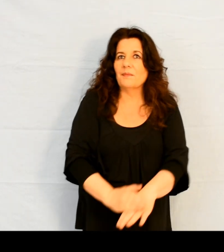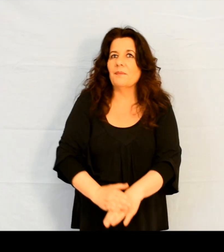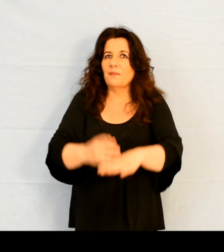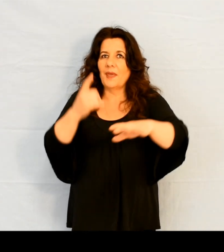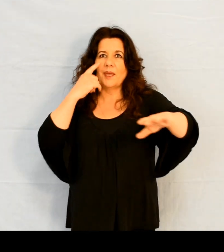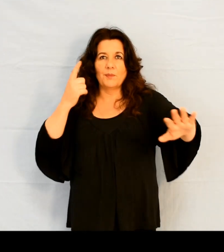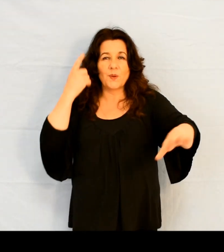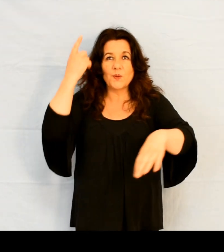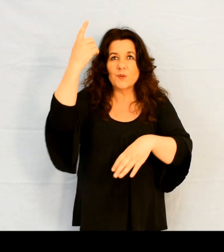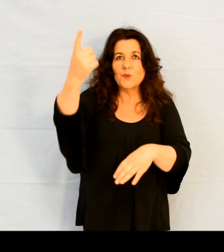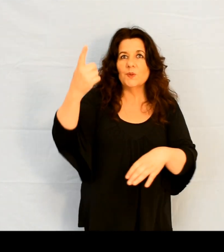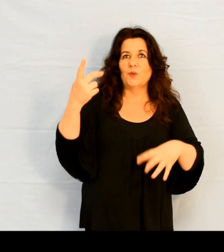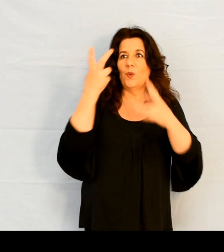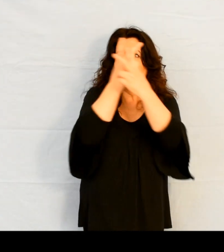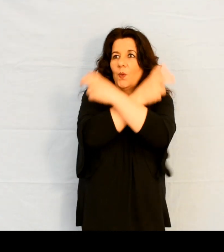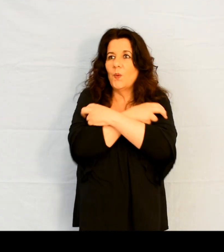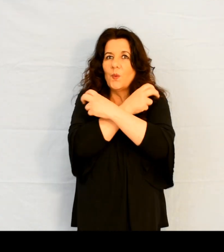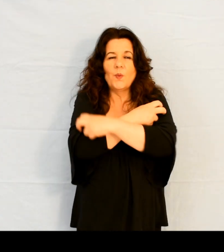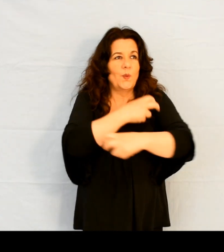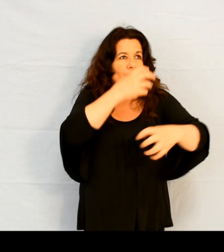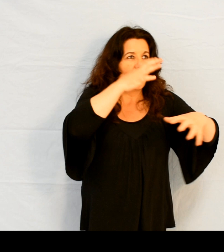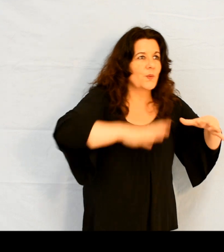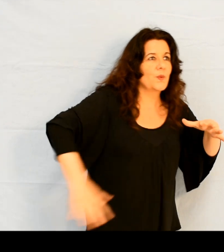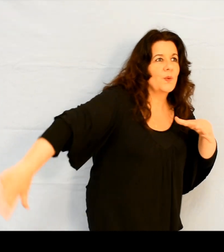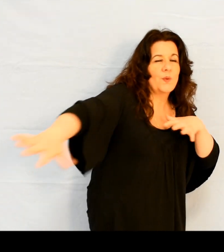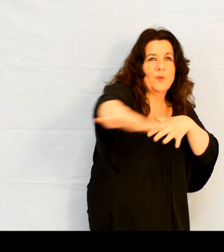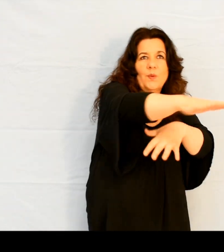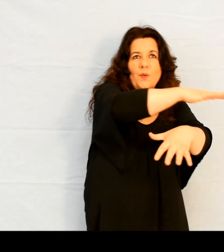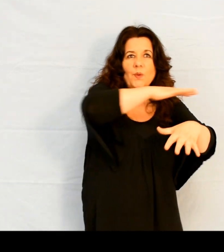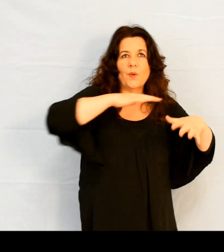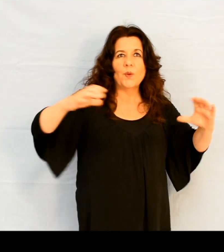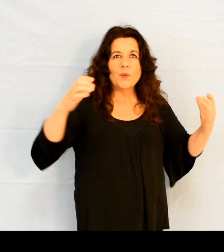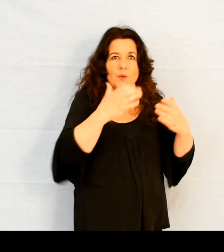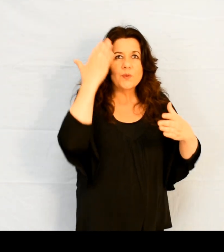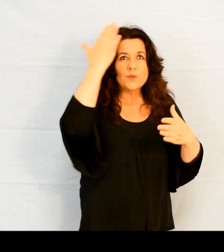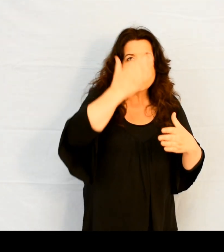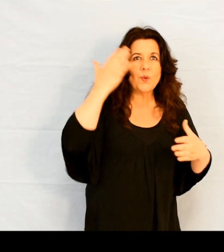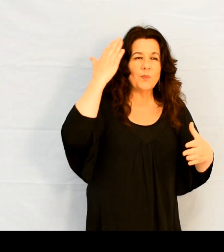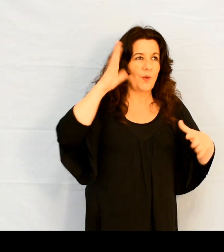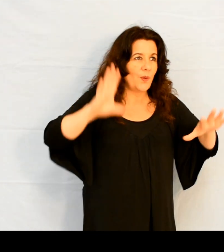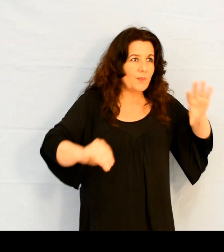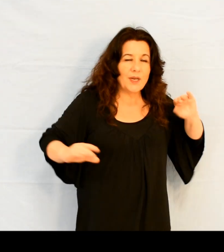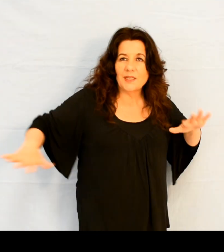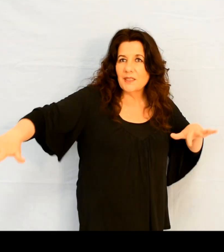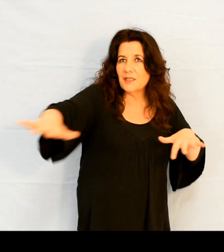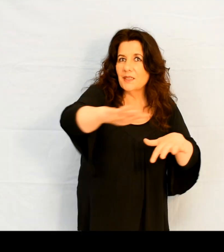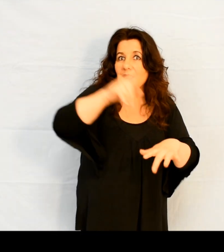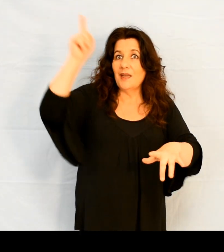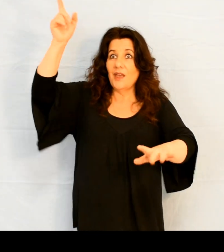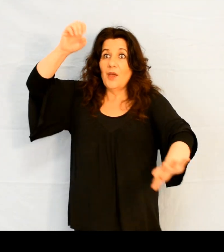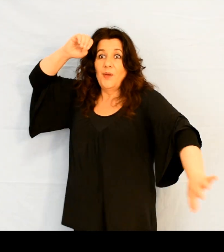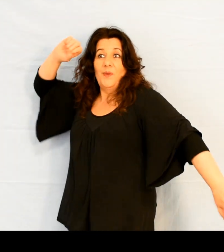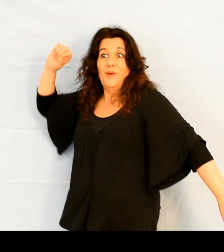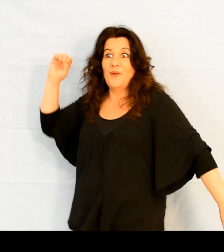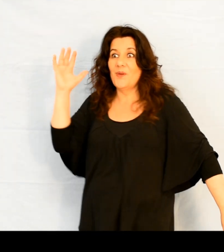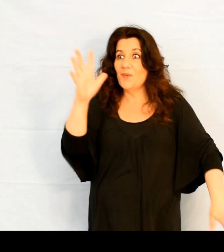Il lance la lumière et elle prend sa course. Il la rappelle et